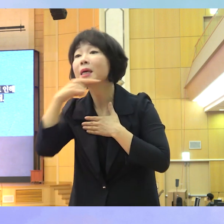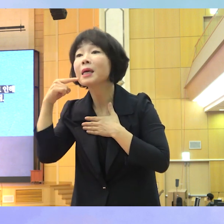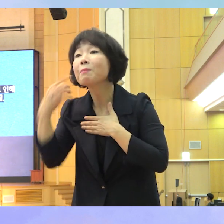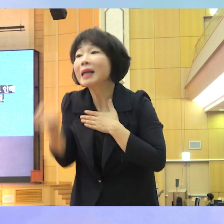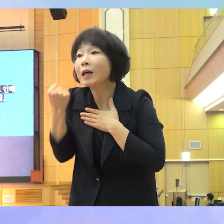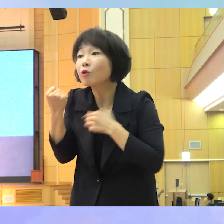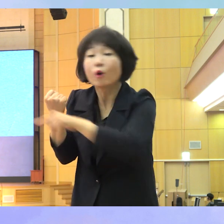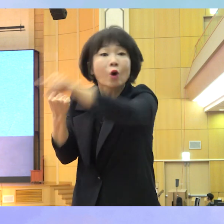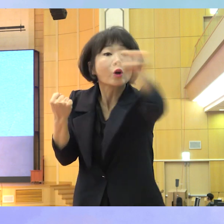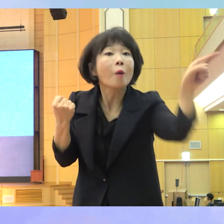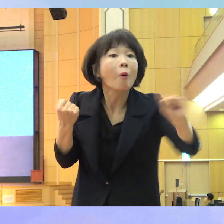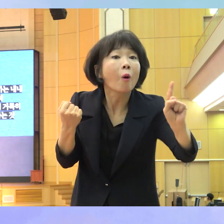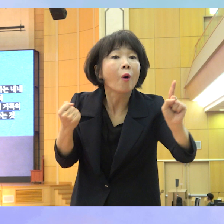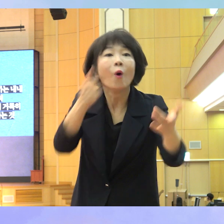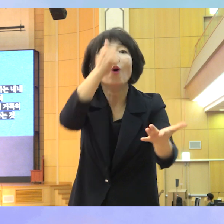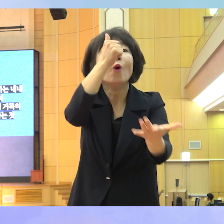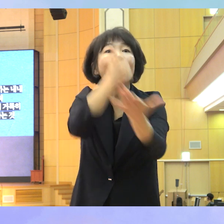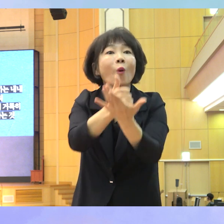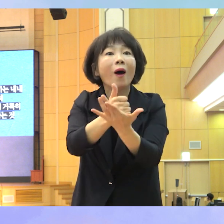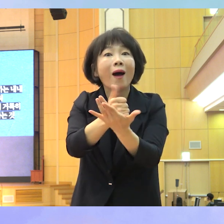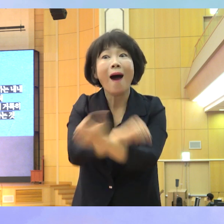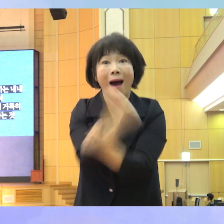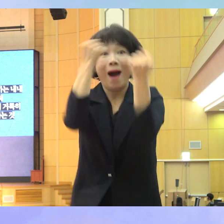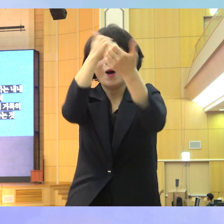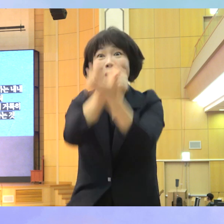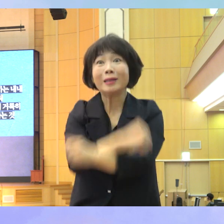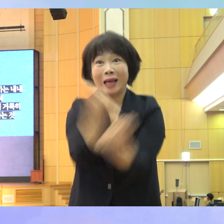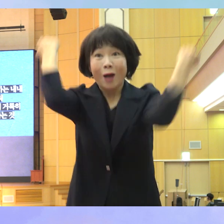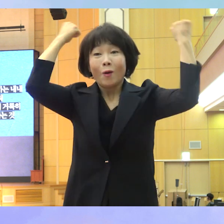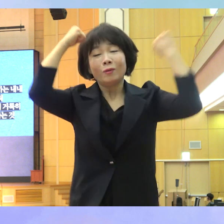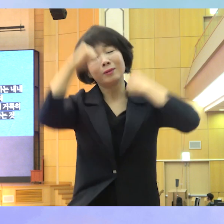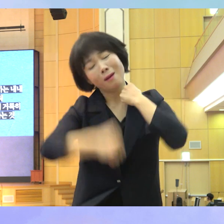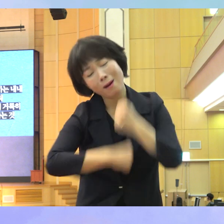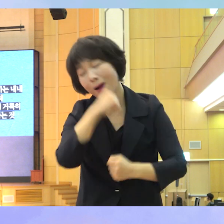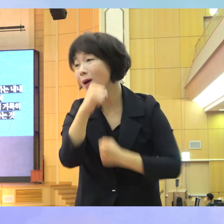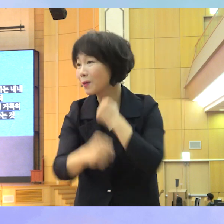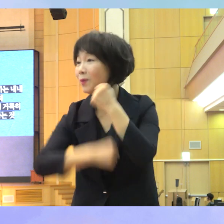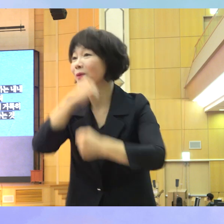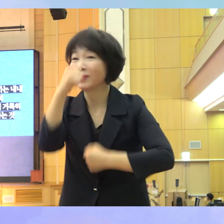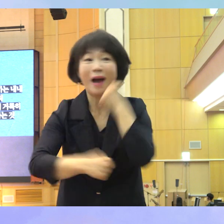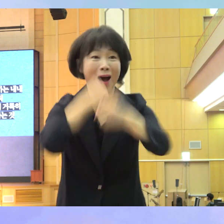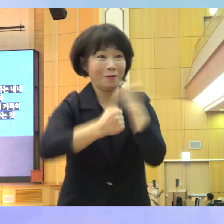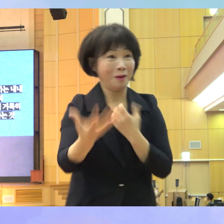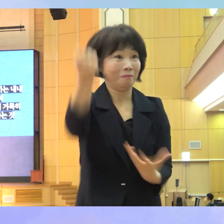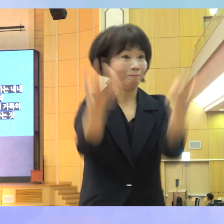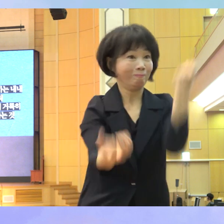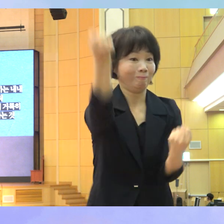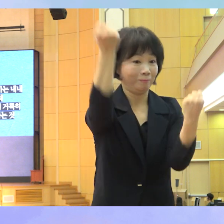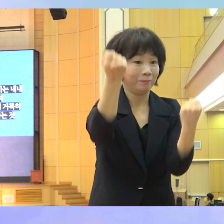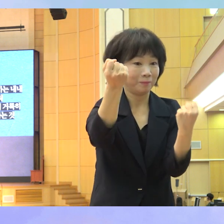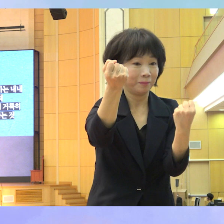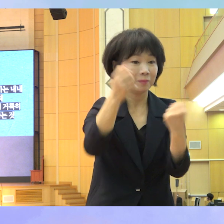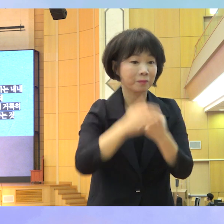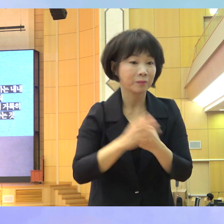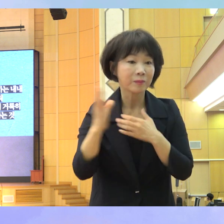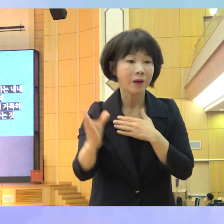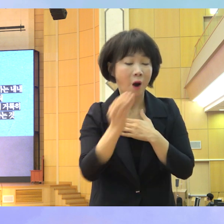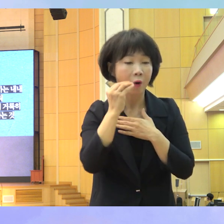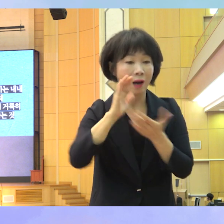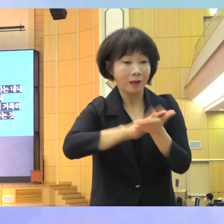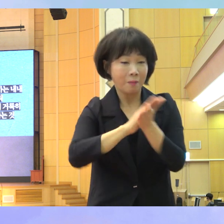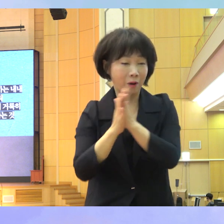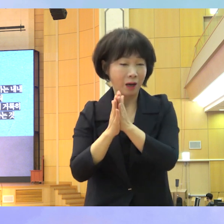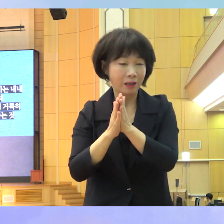칭의고요. 성화는 이 땅에서 살아가는 내내 죄의 유혹과